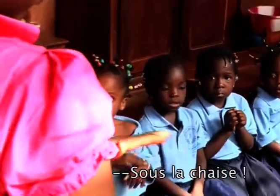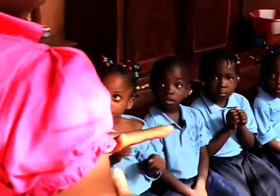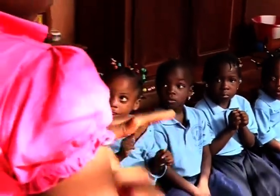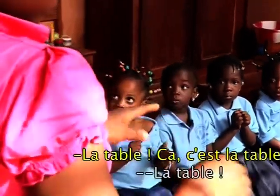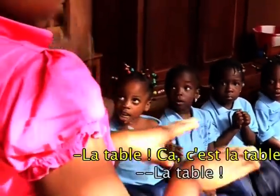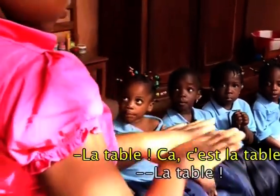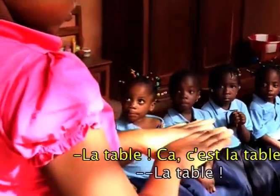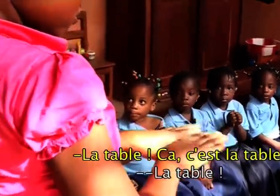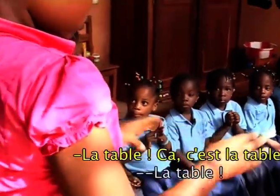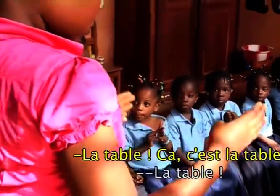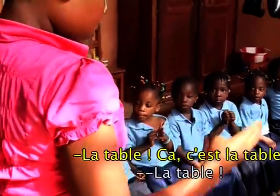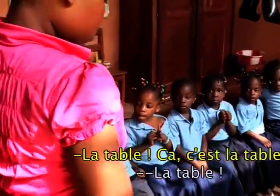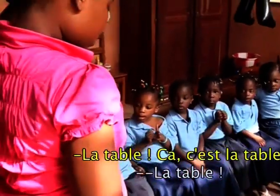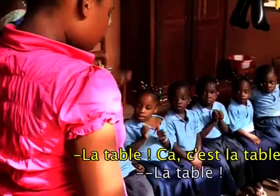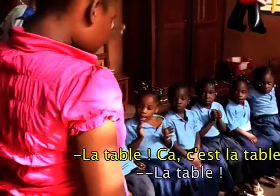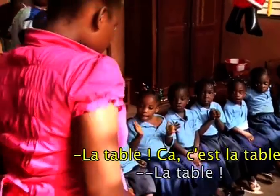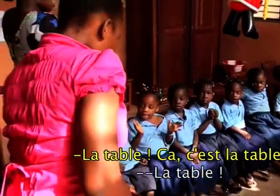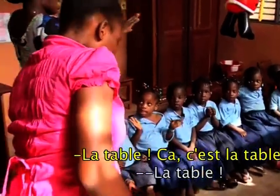La table. Ça là, c'est